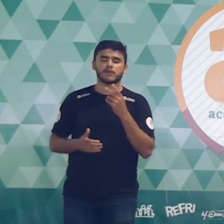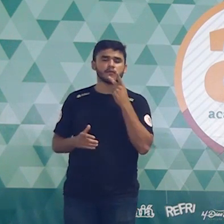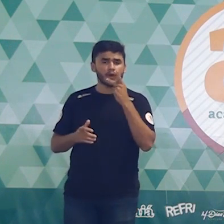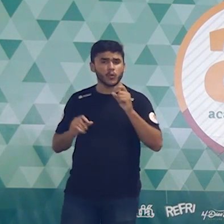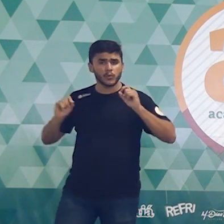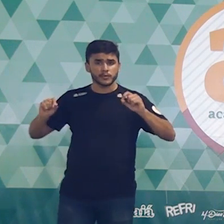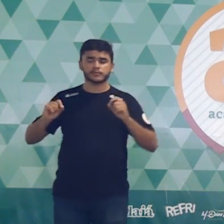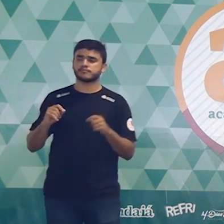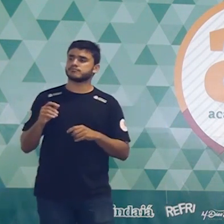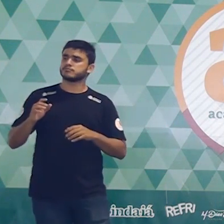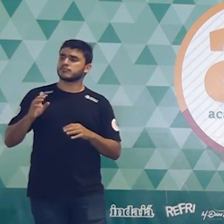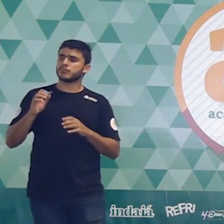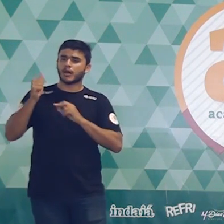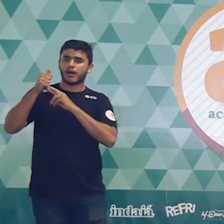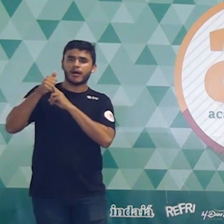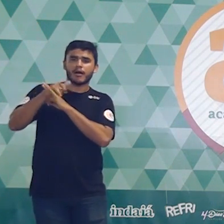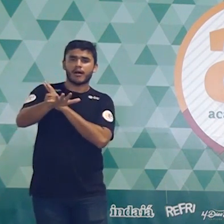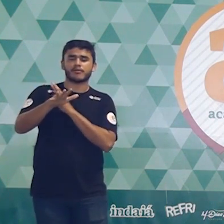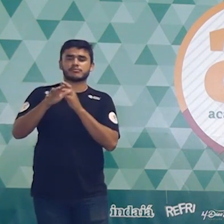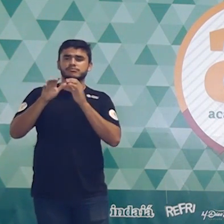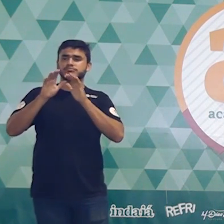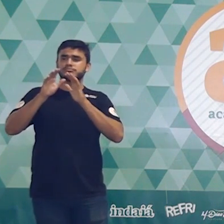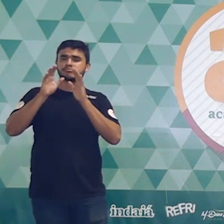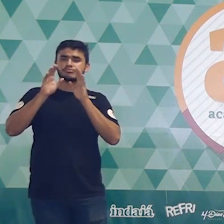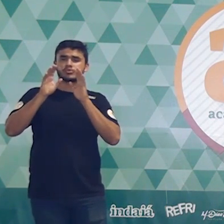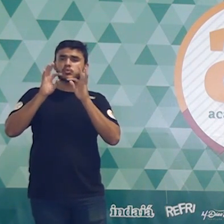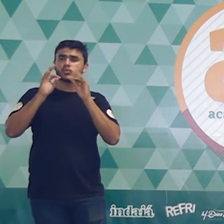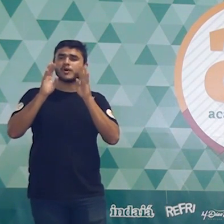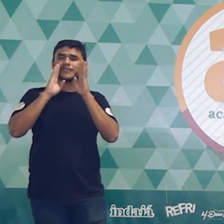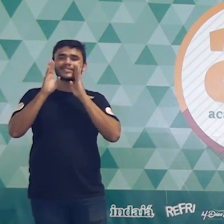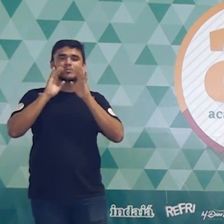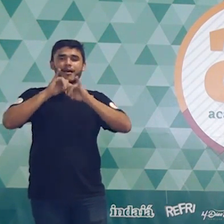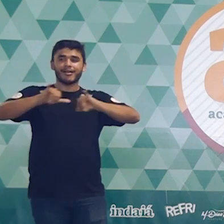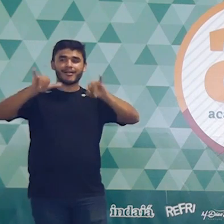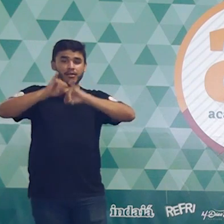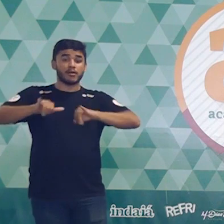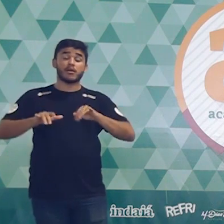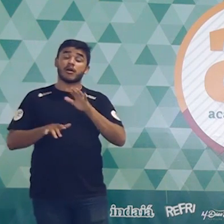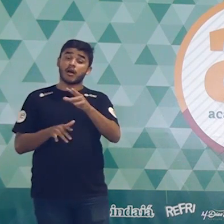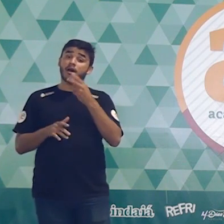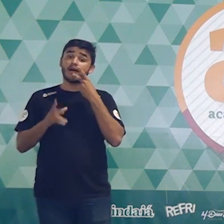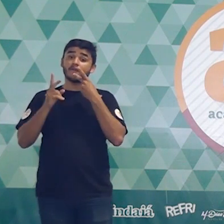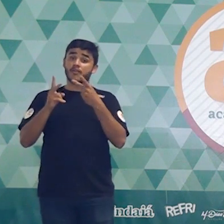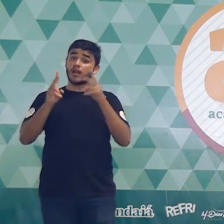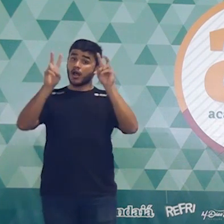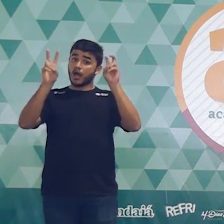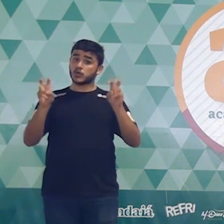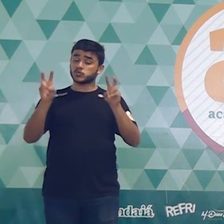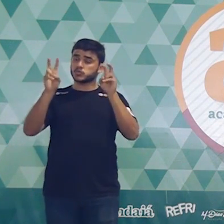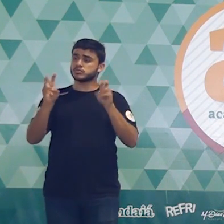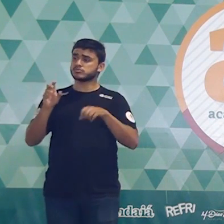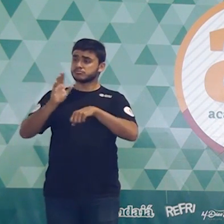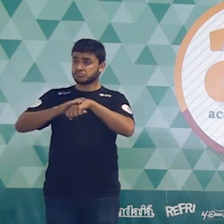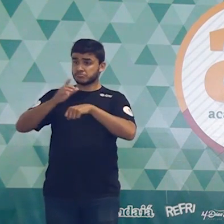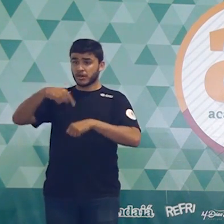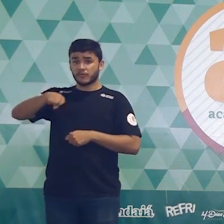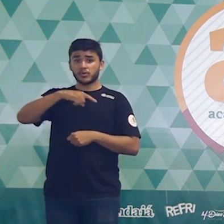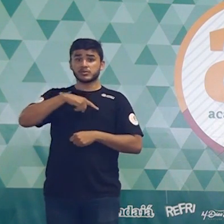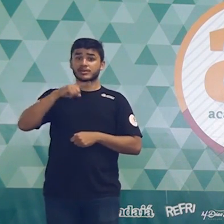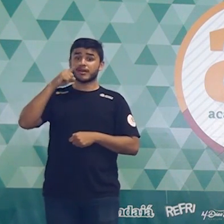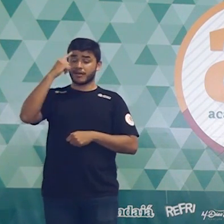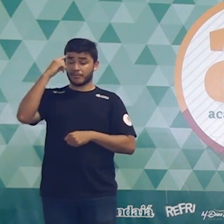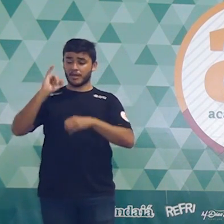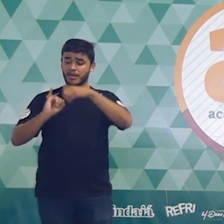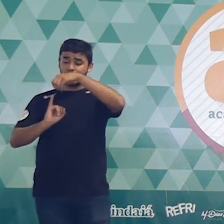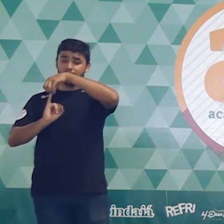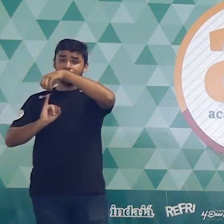estão vendo nas redes sociais, porque as perguntas estão chegando aqui no papelzinho, mas eu estou tocando nesse assunto para tranquilizá-los. A redação que vocês vão fazer é a